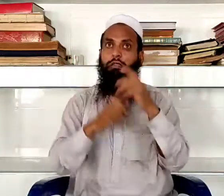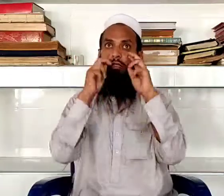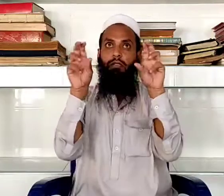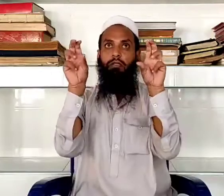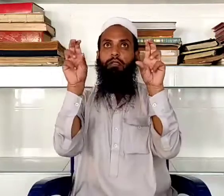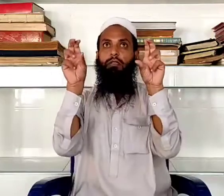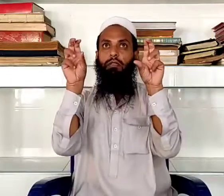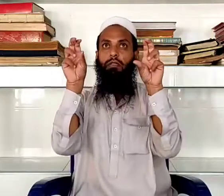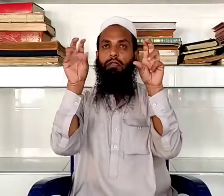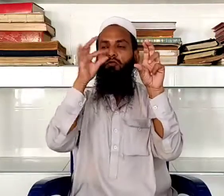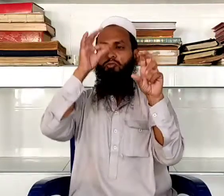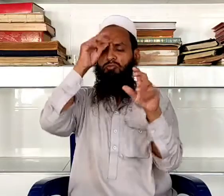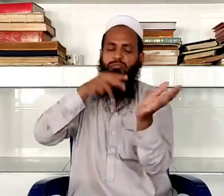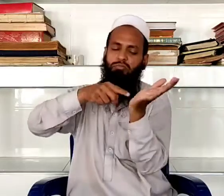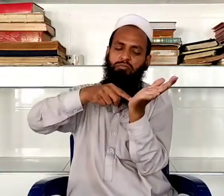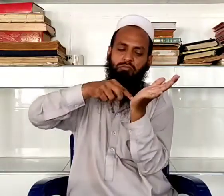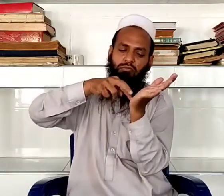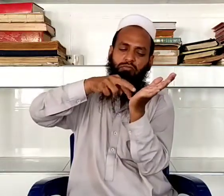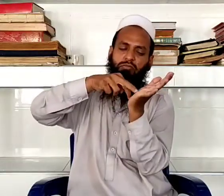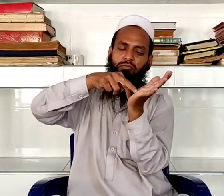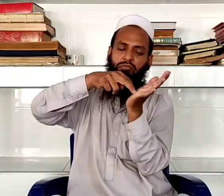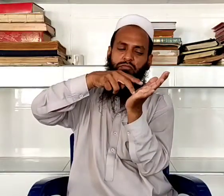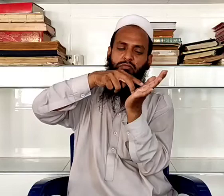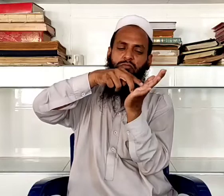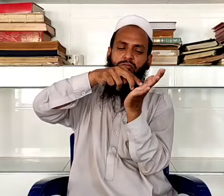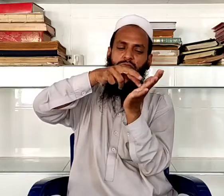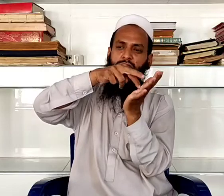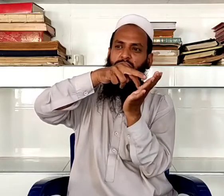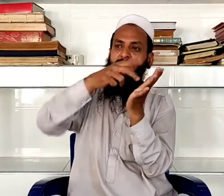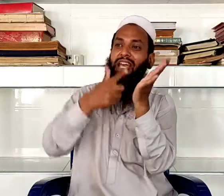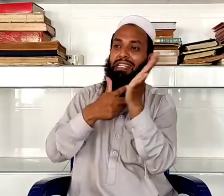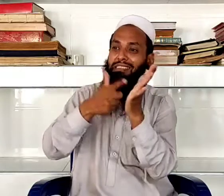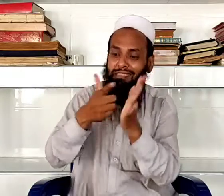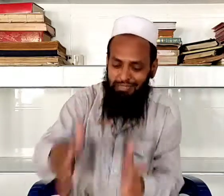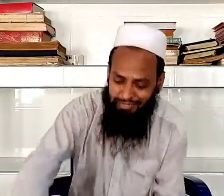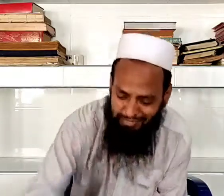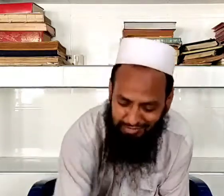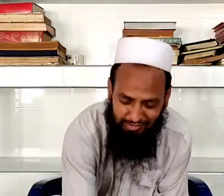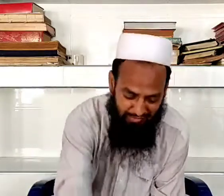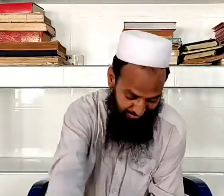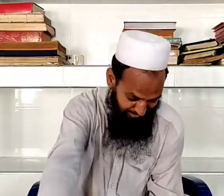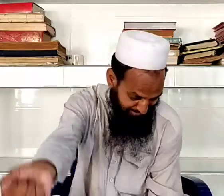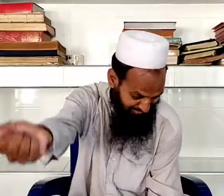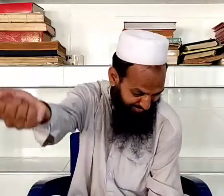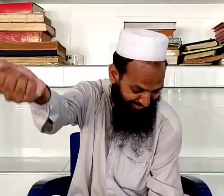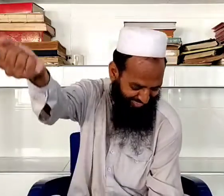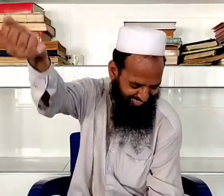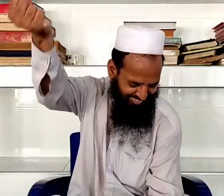اللہ تعالی عنہ دی 19 بیٹیاں نے, 19 تے 14 33 جناب علی المرتضی رضی